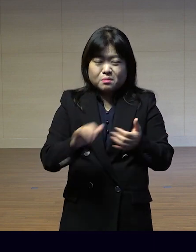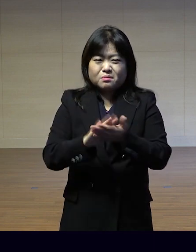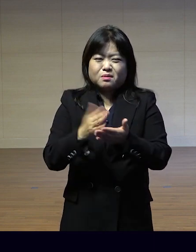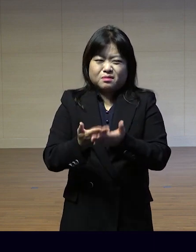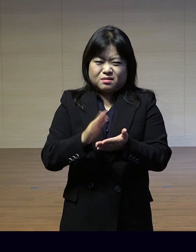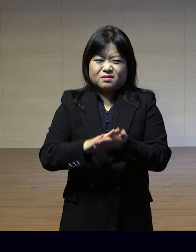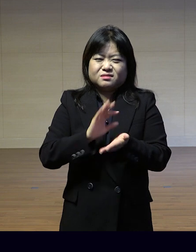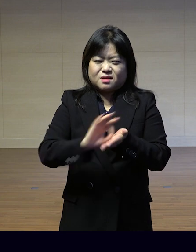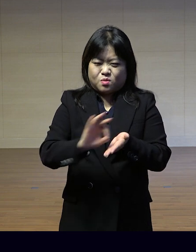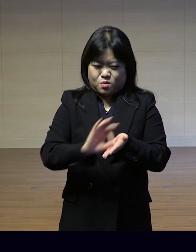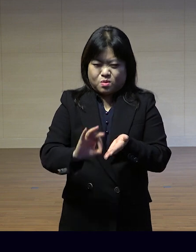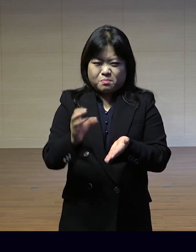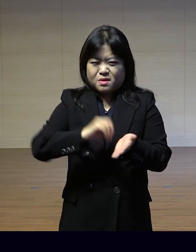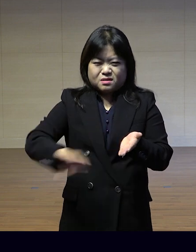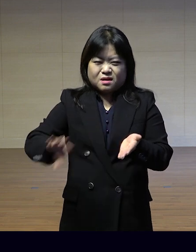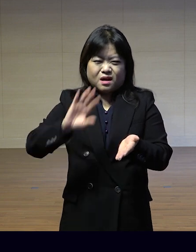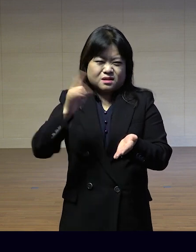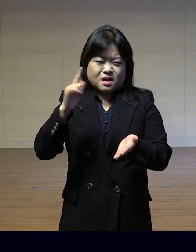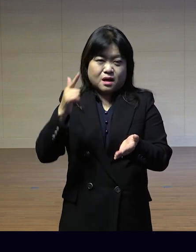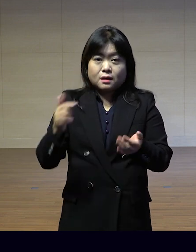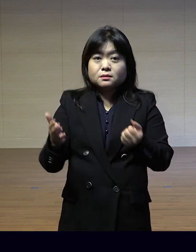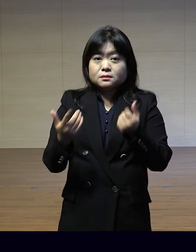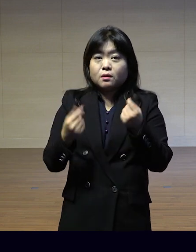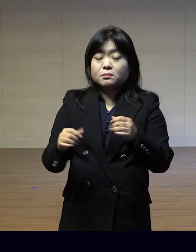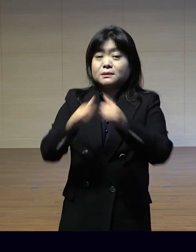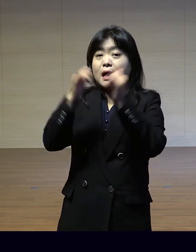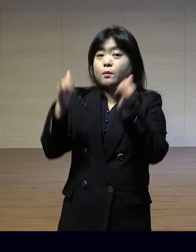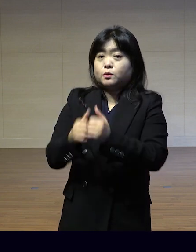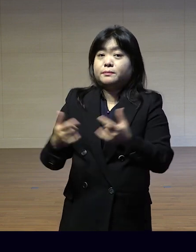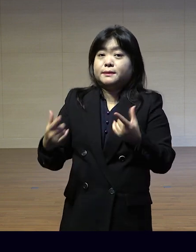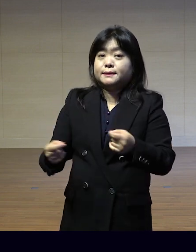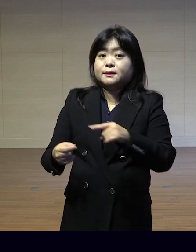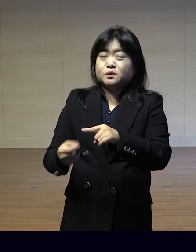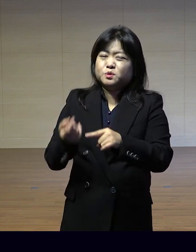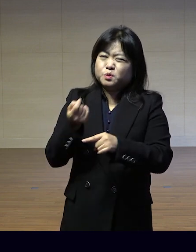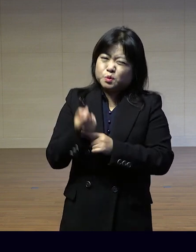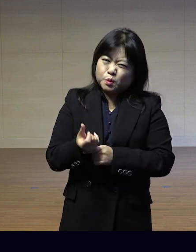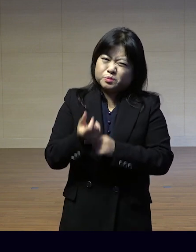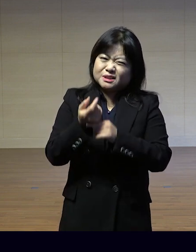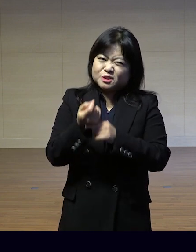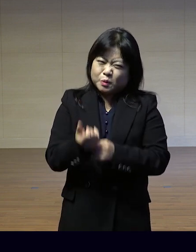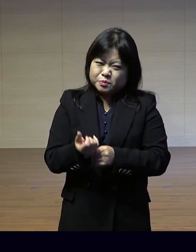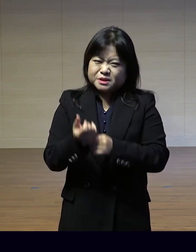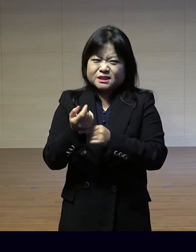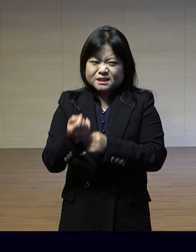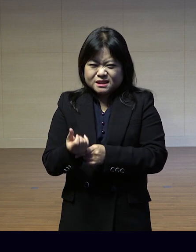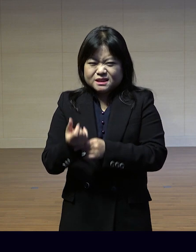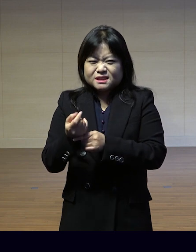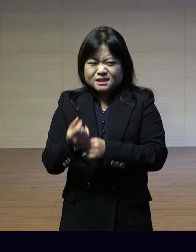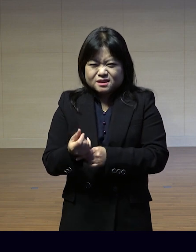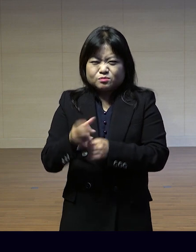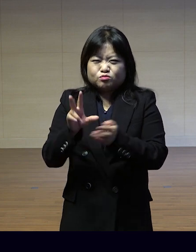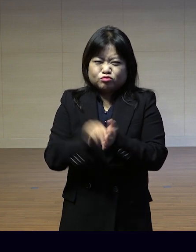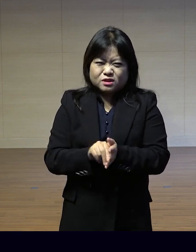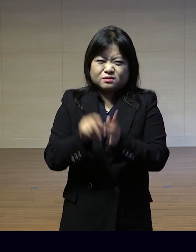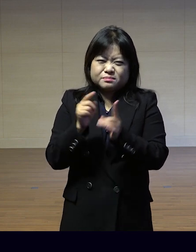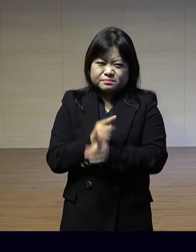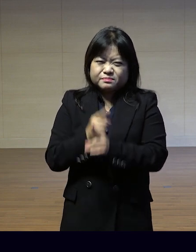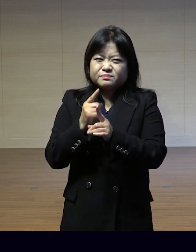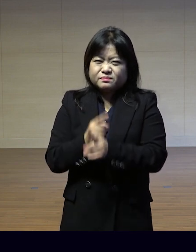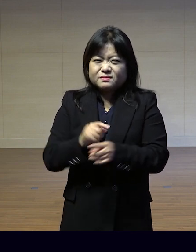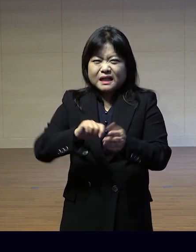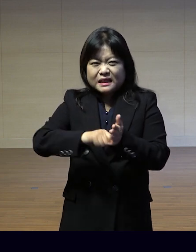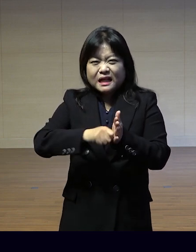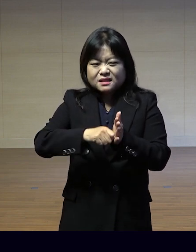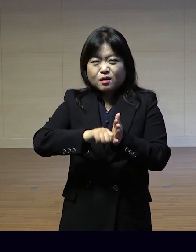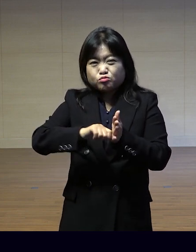누가 폐차를 시키겠느냐. 사회도 마찬가지로 피스밀 조금씩 문제가 있어 기계에 나사가 풀렸다 그러면